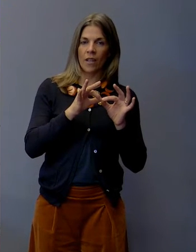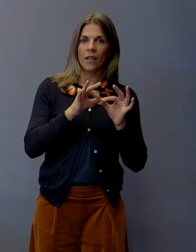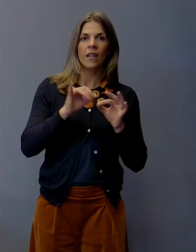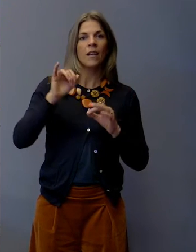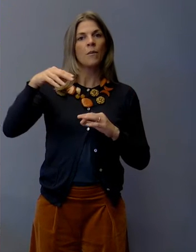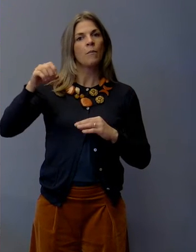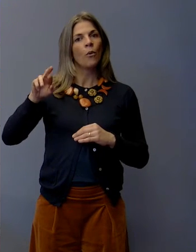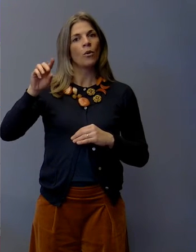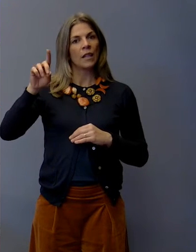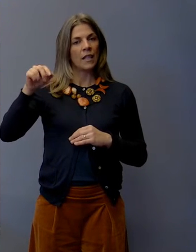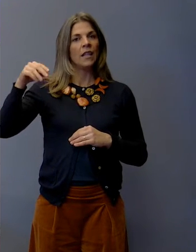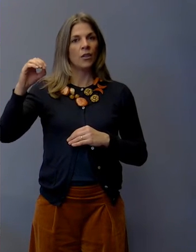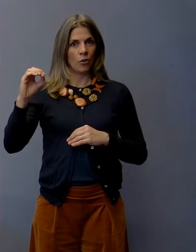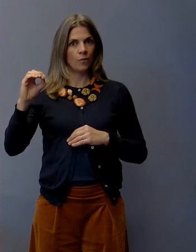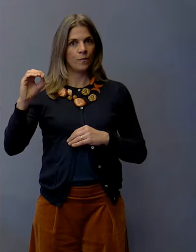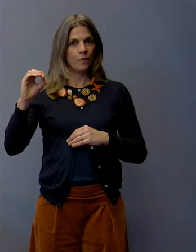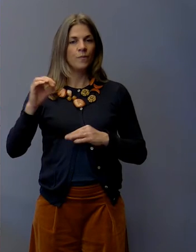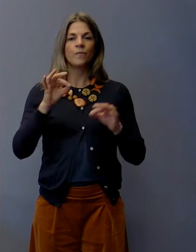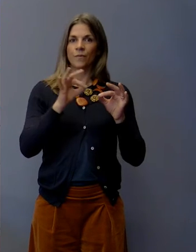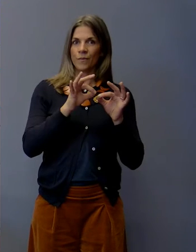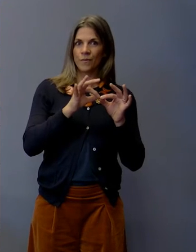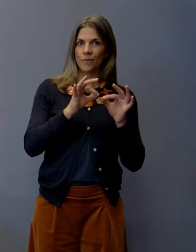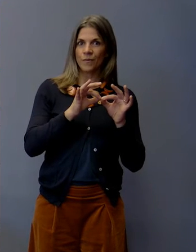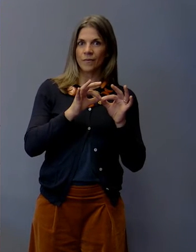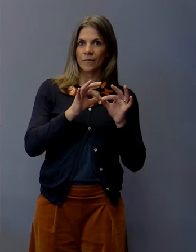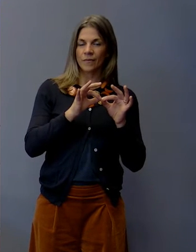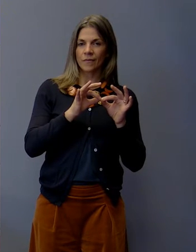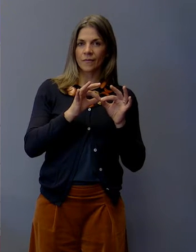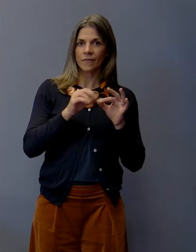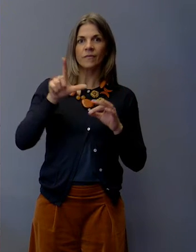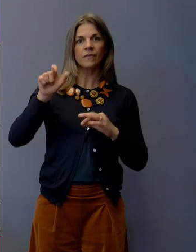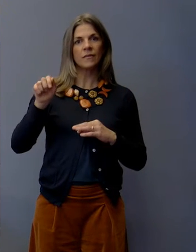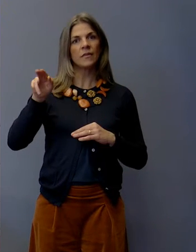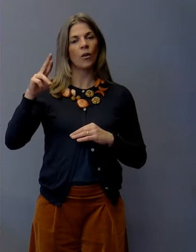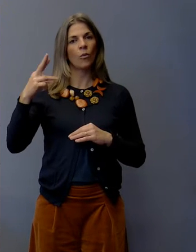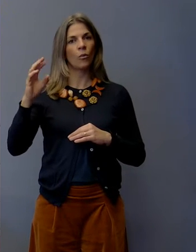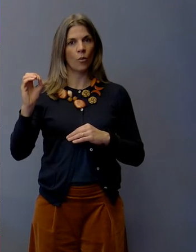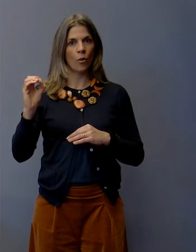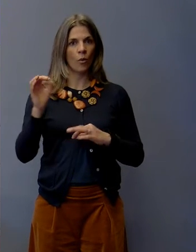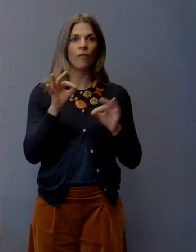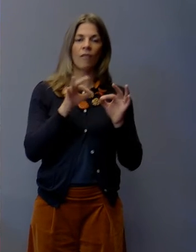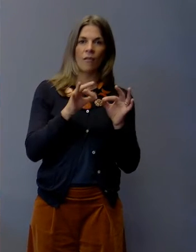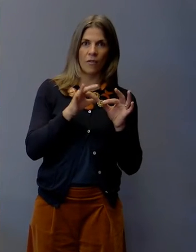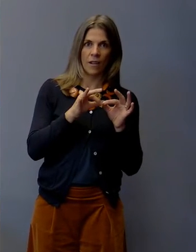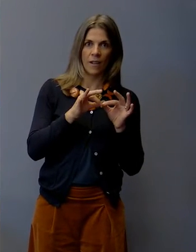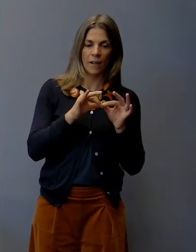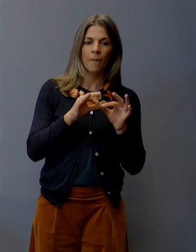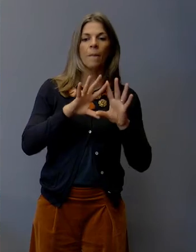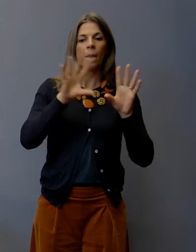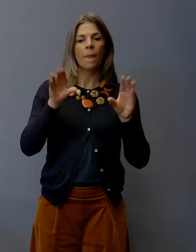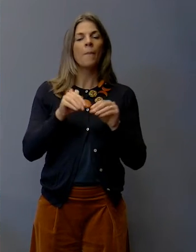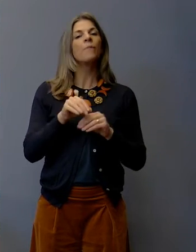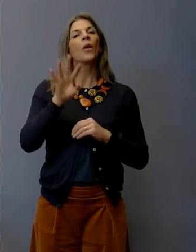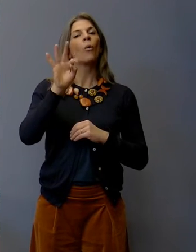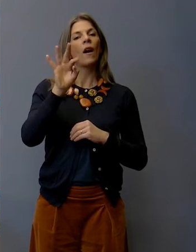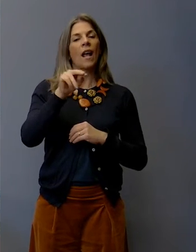immordino favorevole consigliera lauro amorevole 40 voti